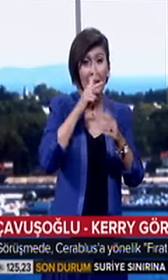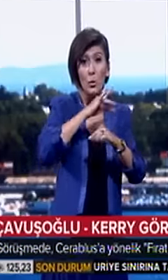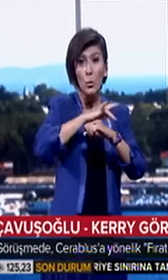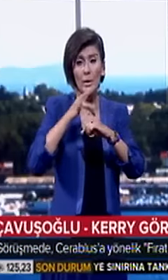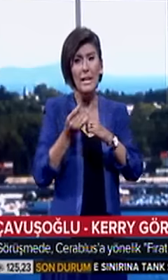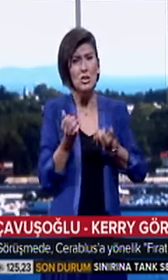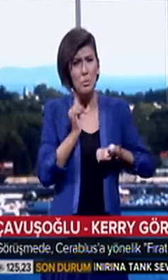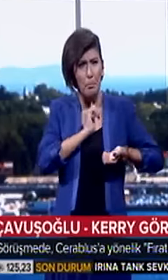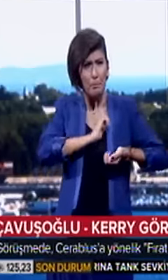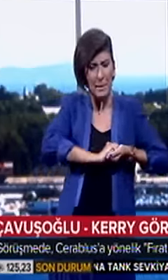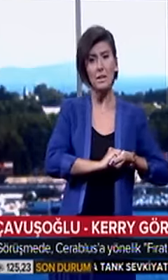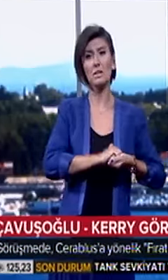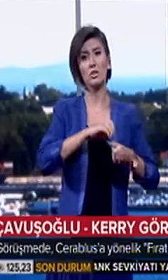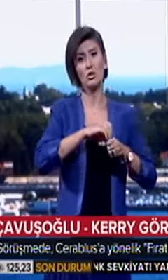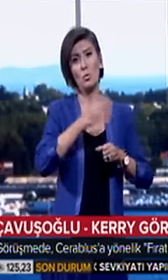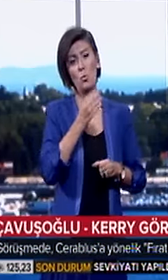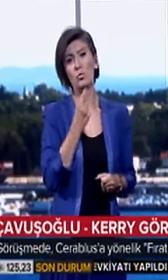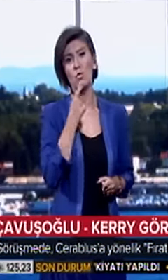işbirliği içinde olacağını belirtti.